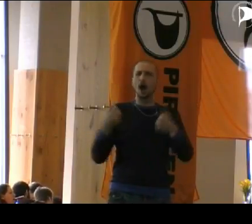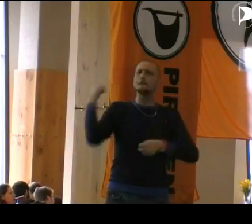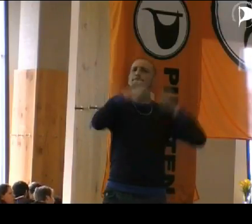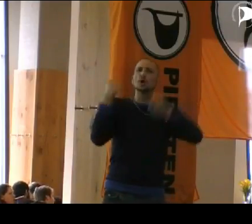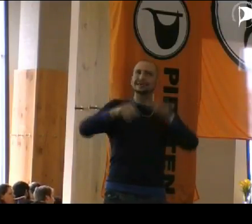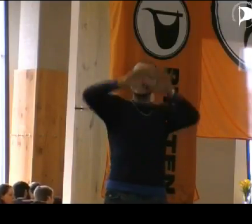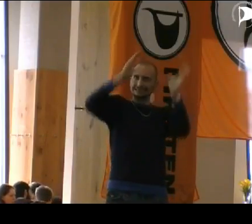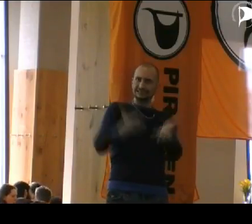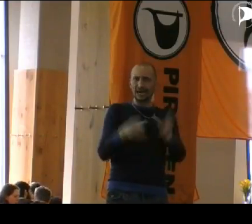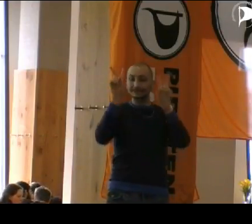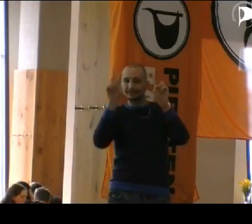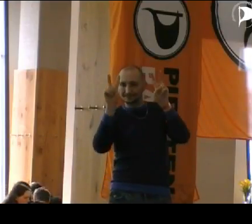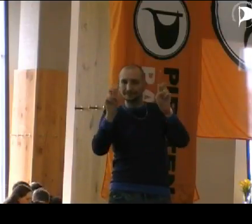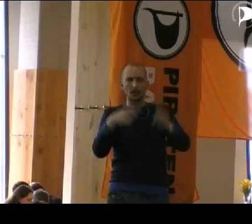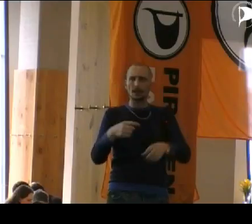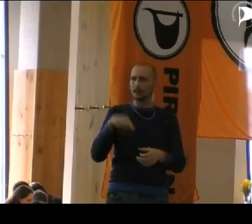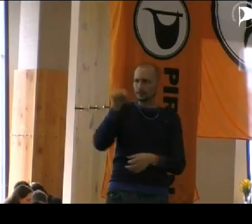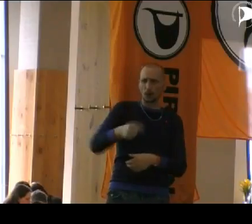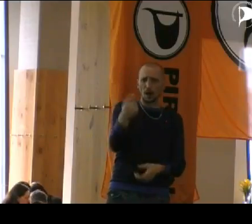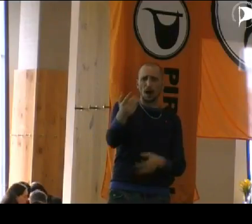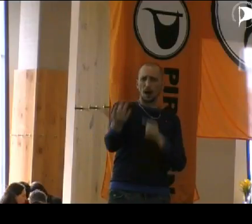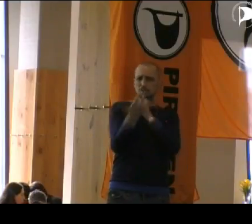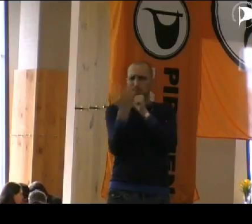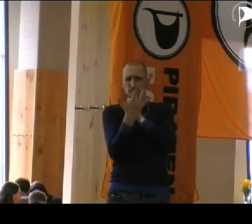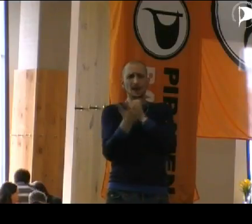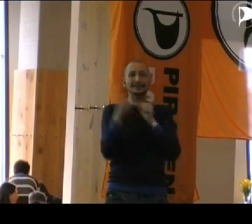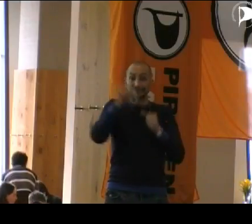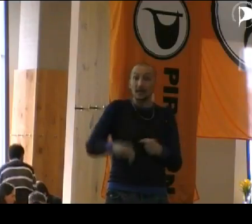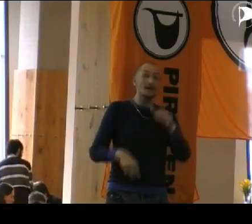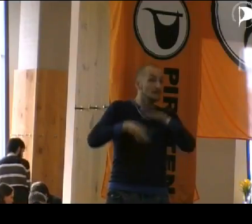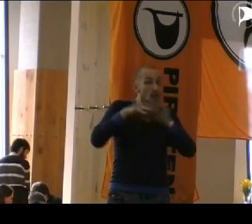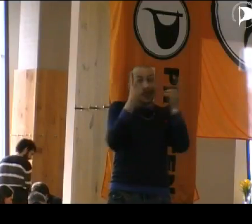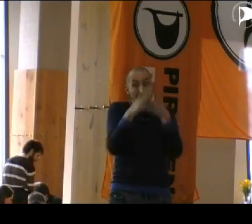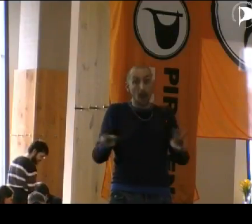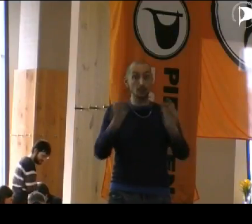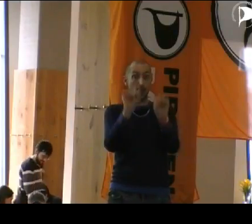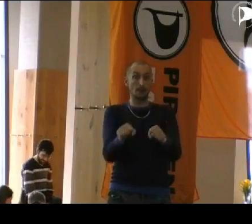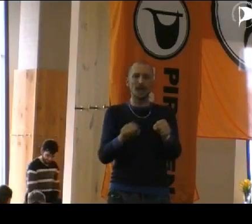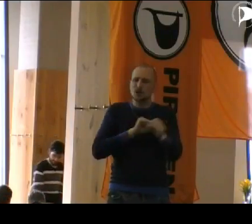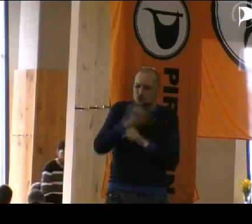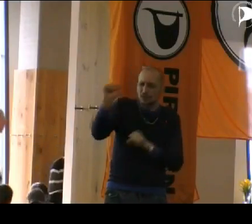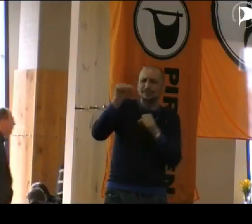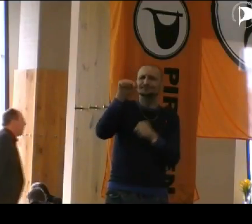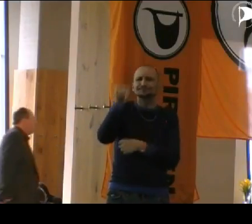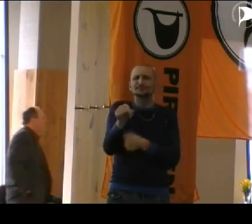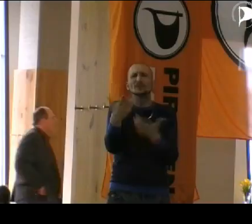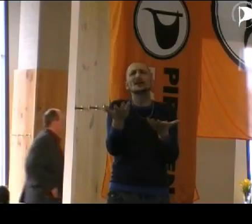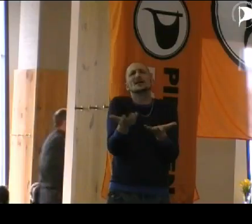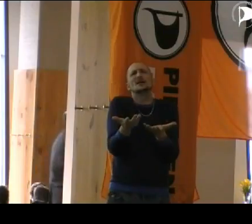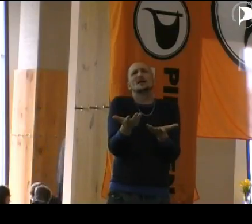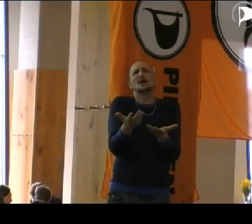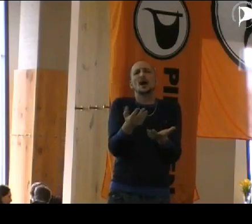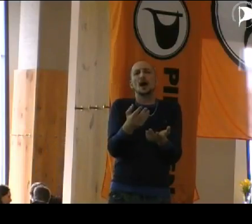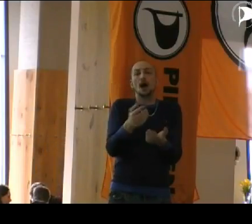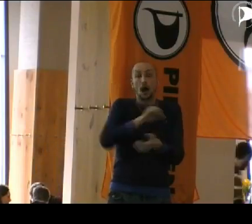ausgesetzt das ganze ist dann völlig ehrenamtlich trotzdem wird eine